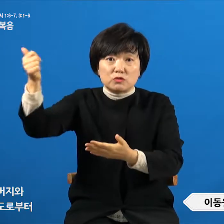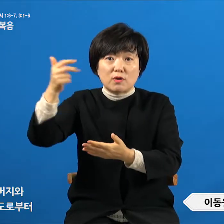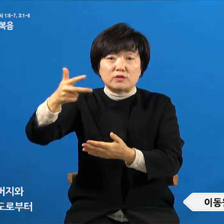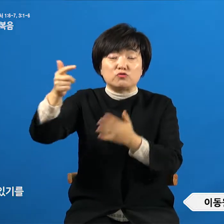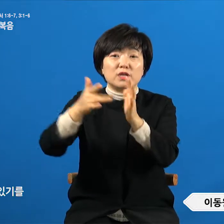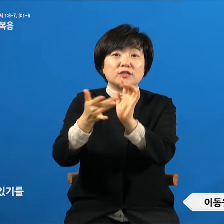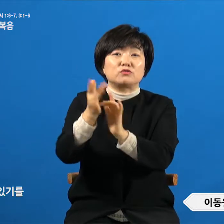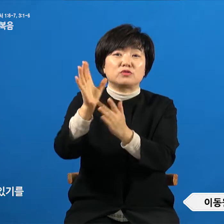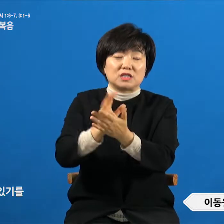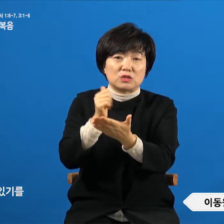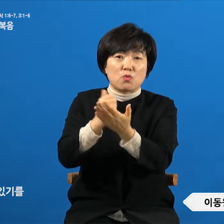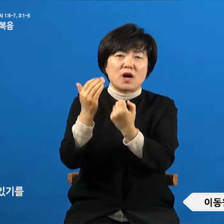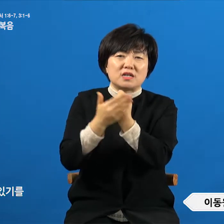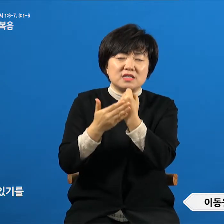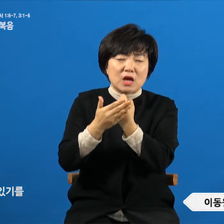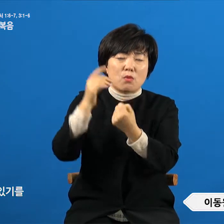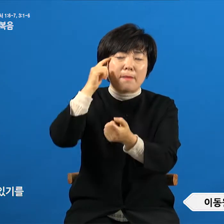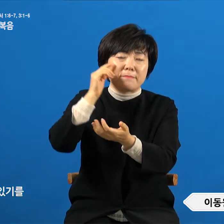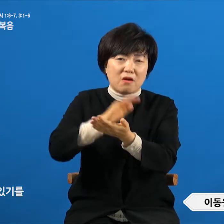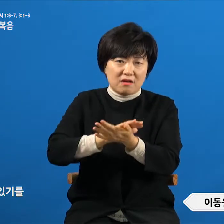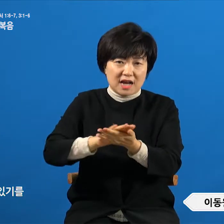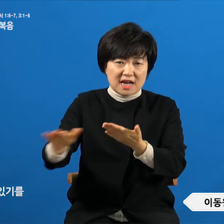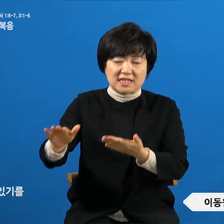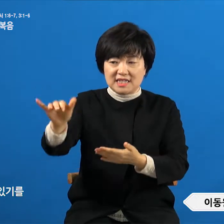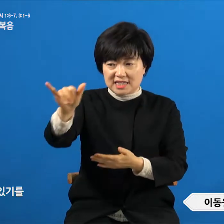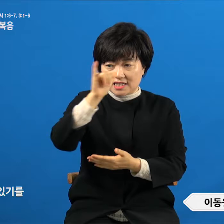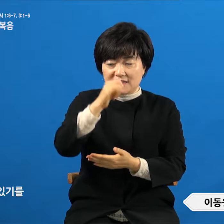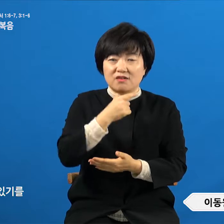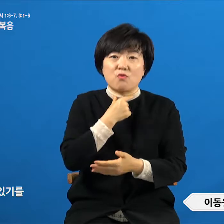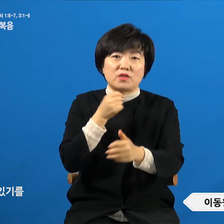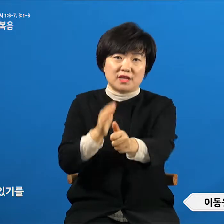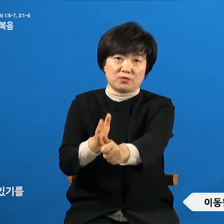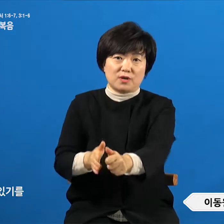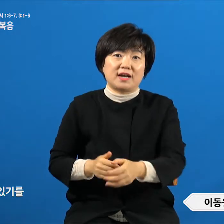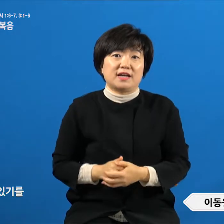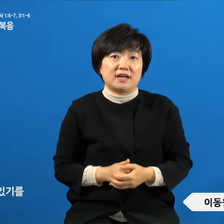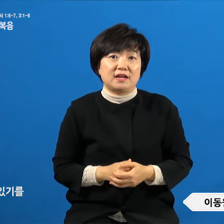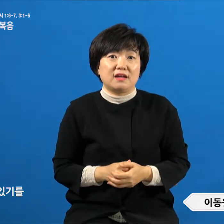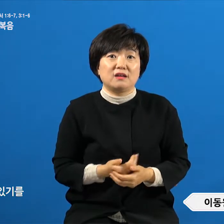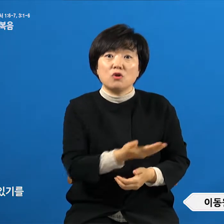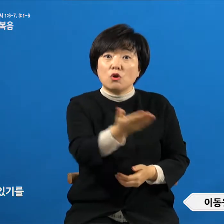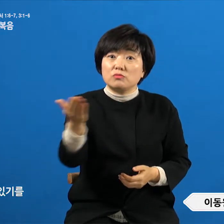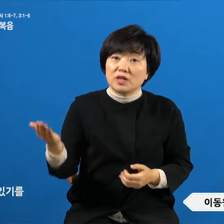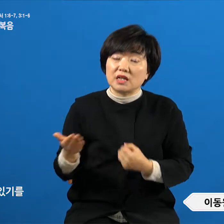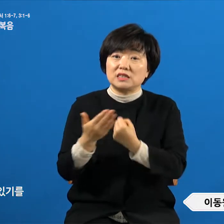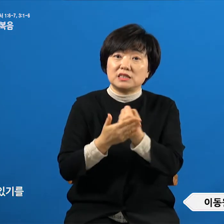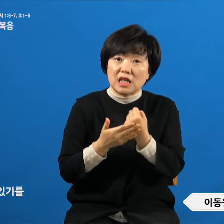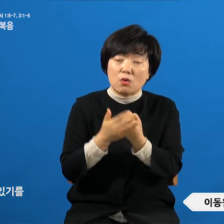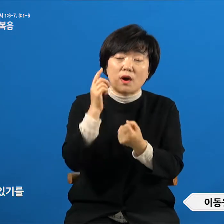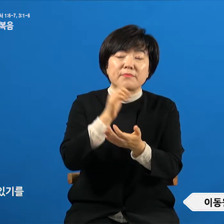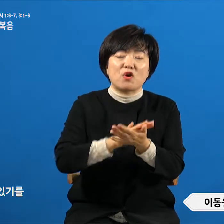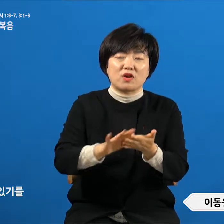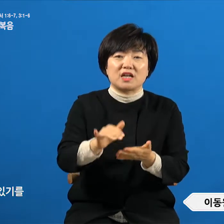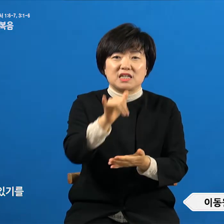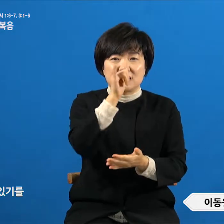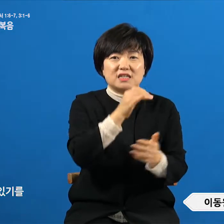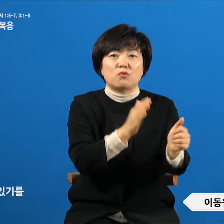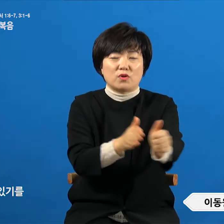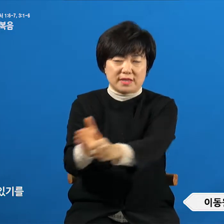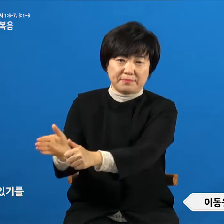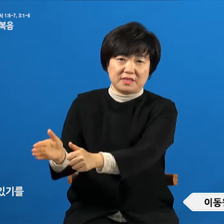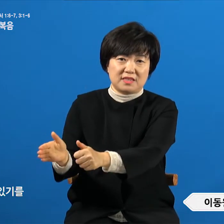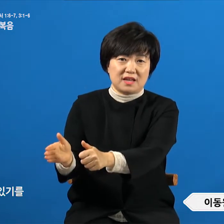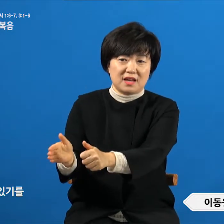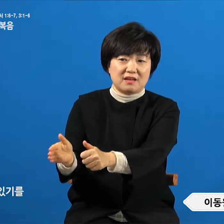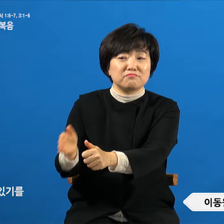예수 그리스도로부터 은혜와 평강이 있기를 원하노라. 여러분에게 은혜가 평강이 있기를 바랍니다.